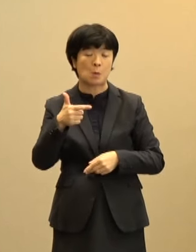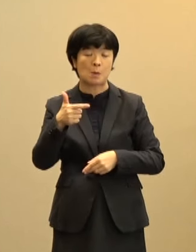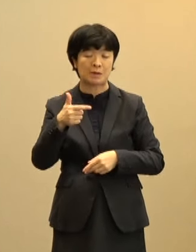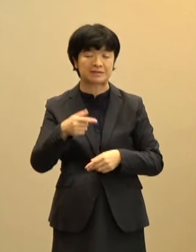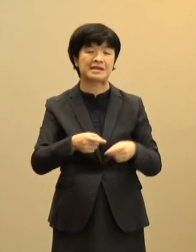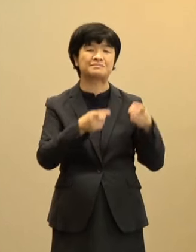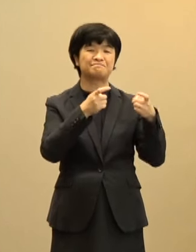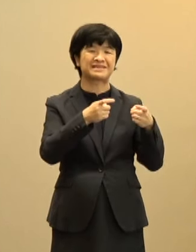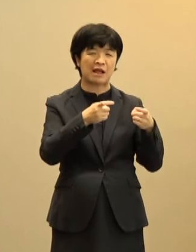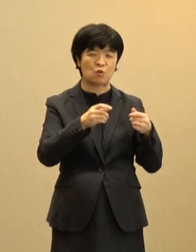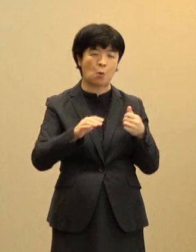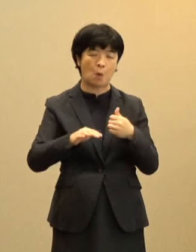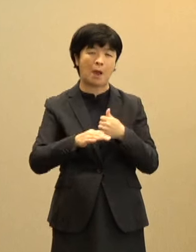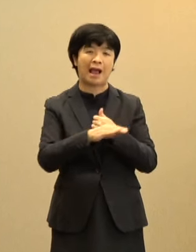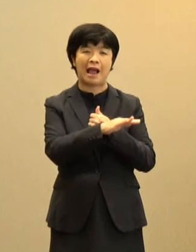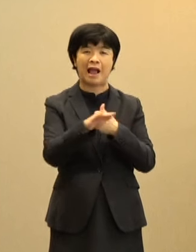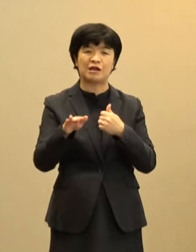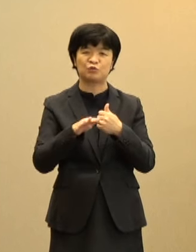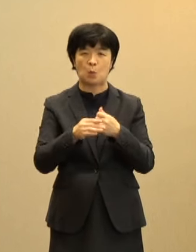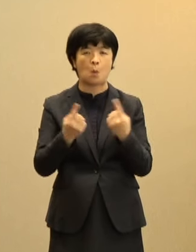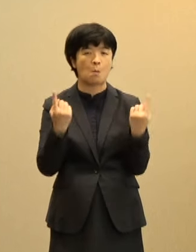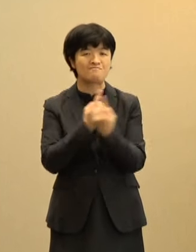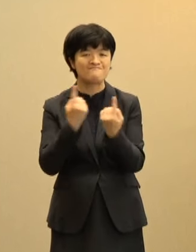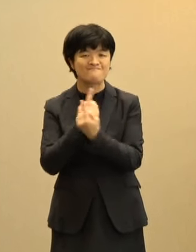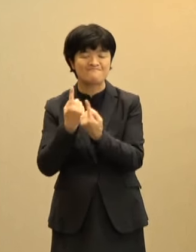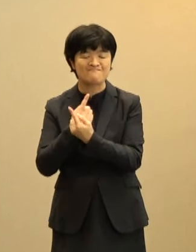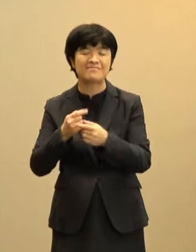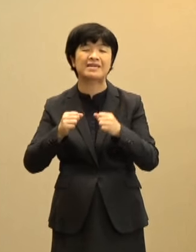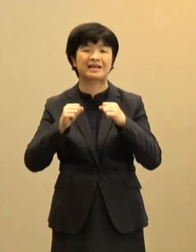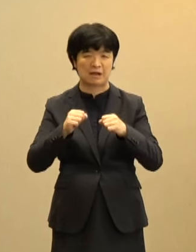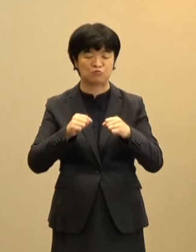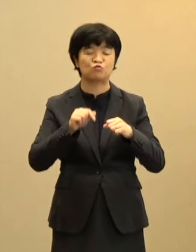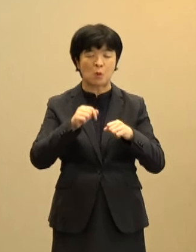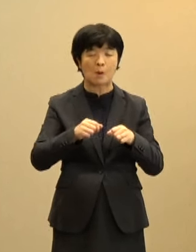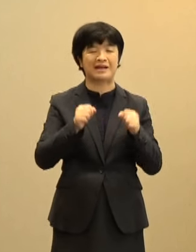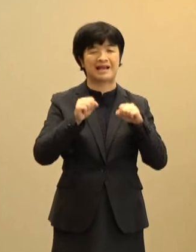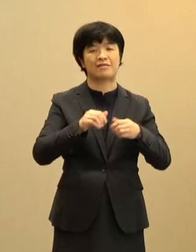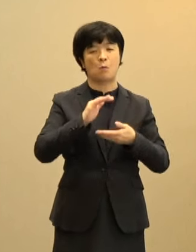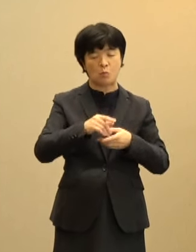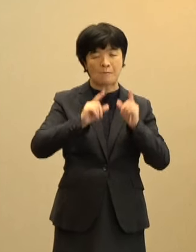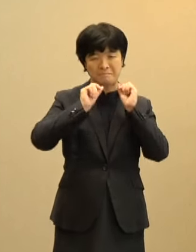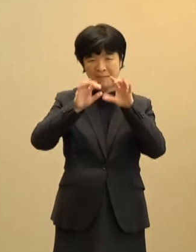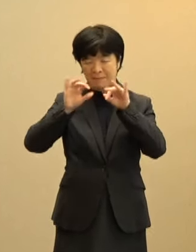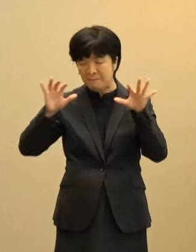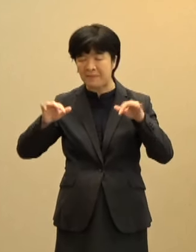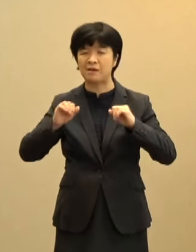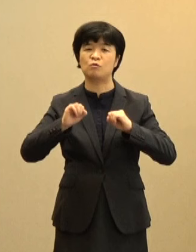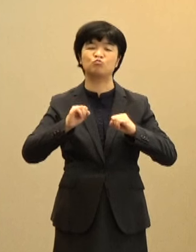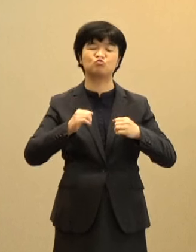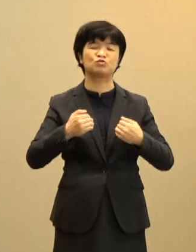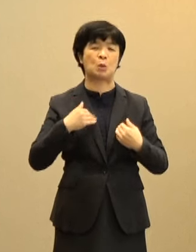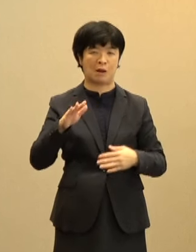境の改善、こうした部分も含めてですね、我々としては発信をしてまいりたいというふうに考えています。 ありがとう